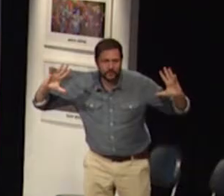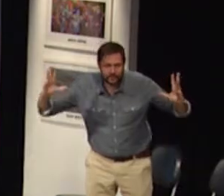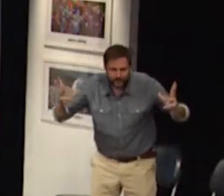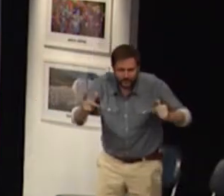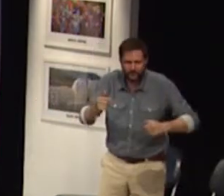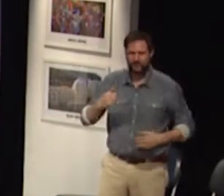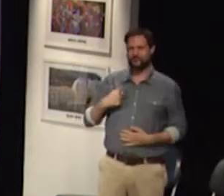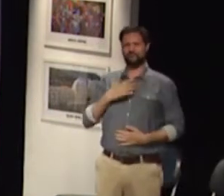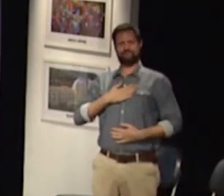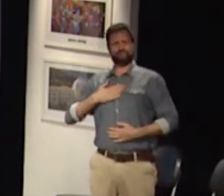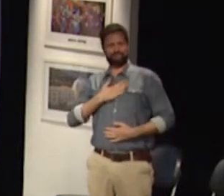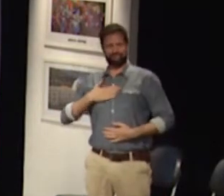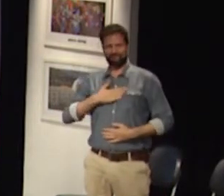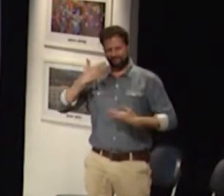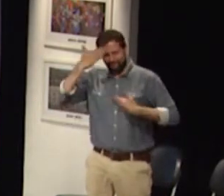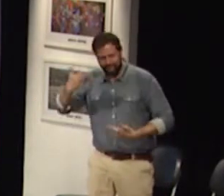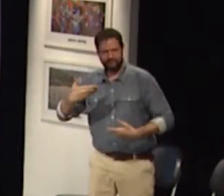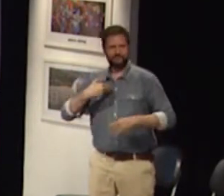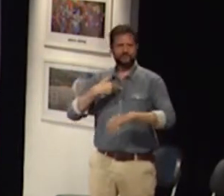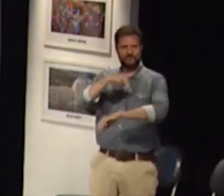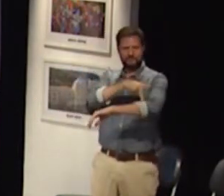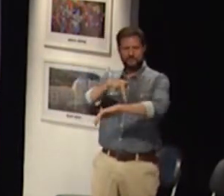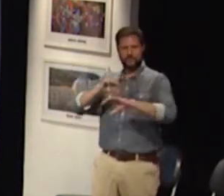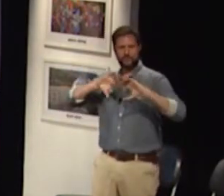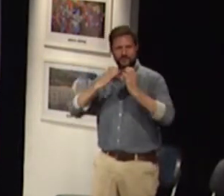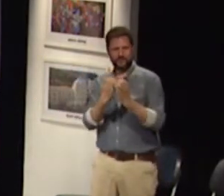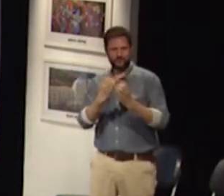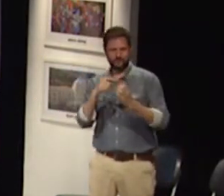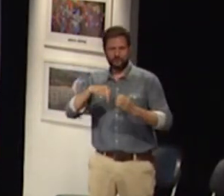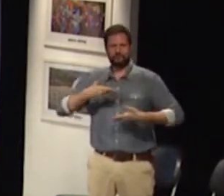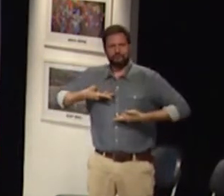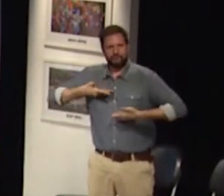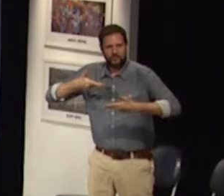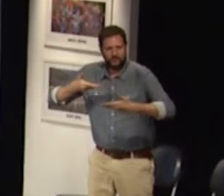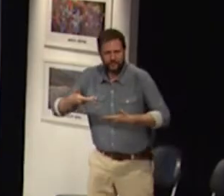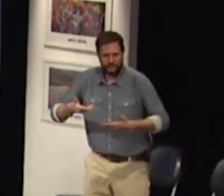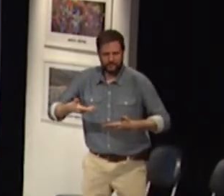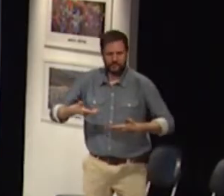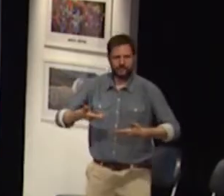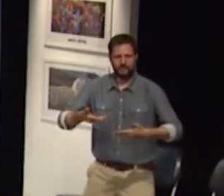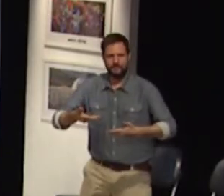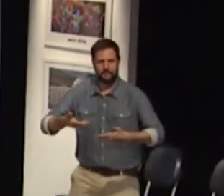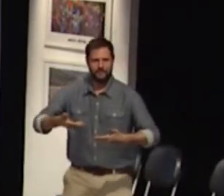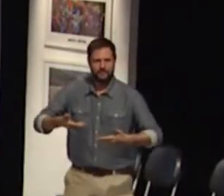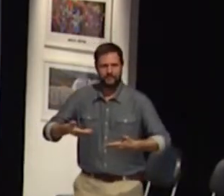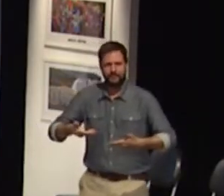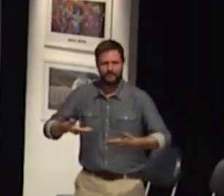Bom dia a todos. Eu estou muito feliz de estar aqui, estou muito agradecido pela coordenação de ter me convidado para a Semana